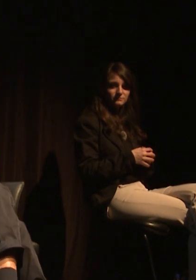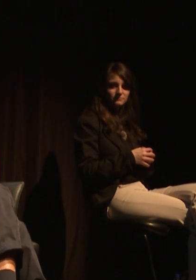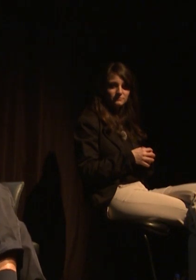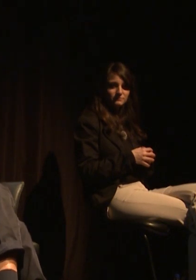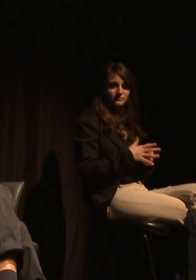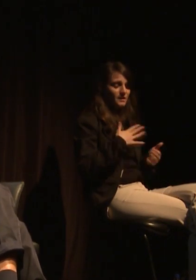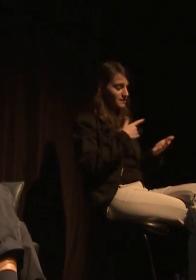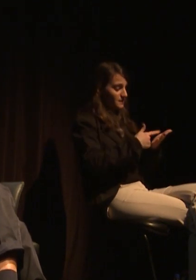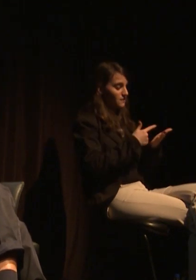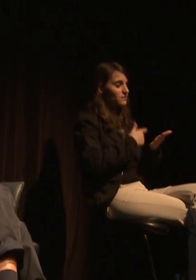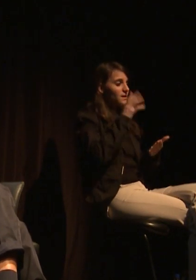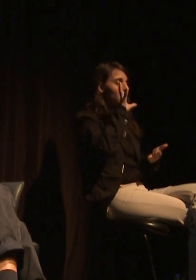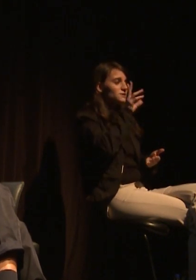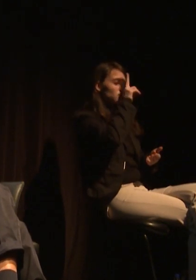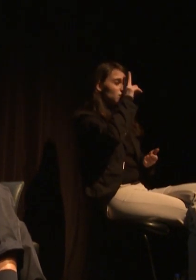Bom, meu livro novo é um romance,